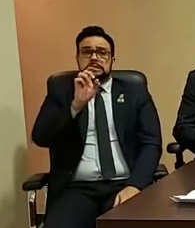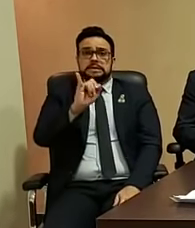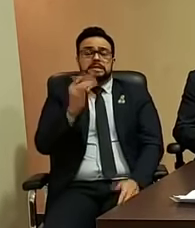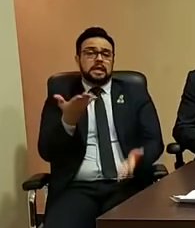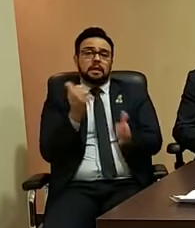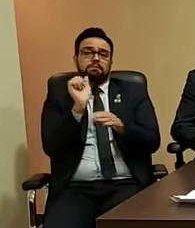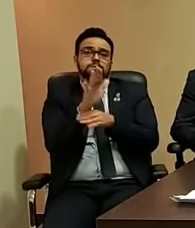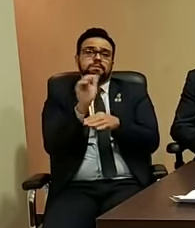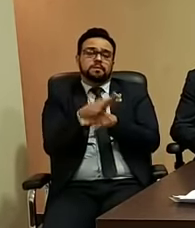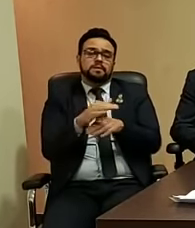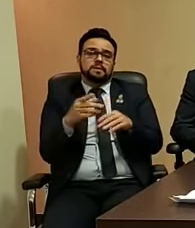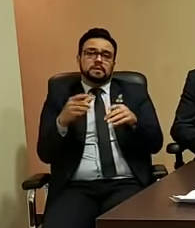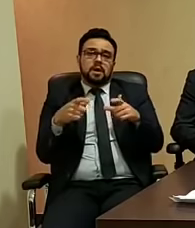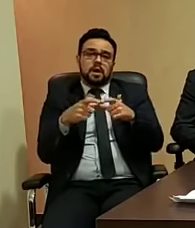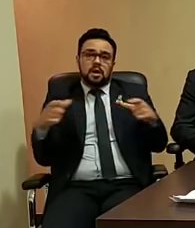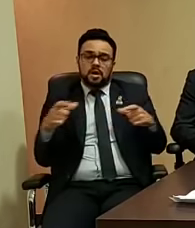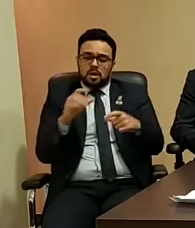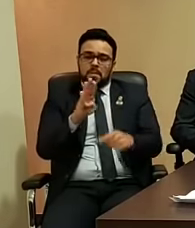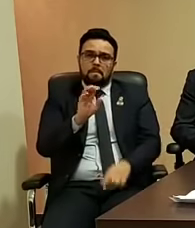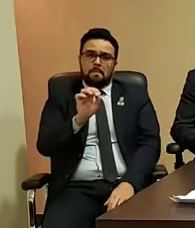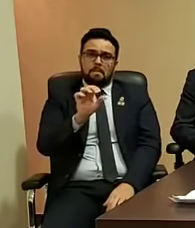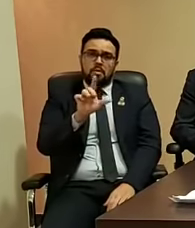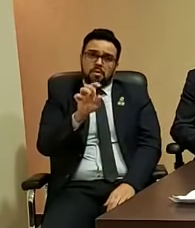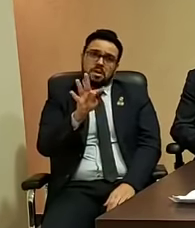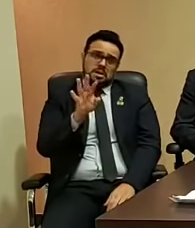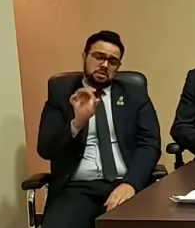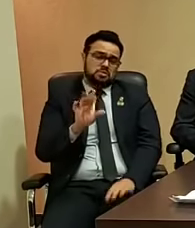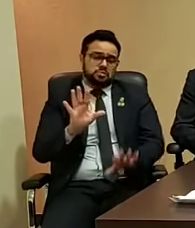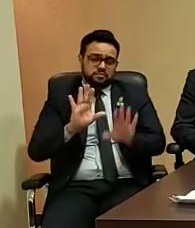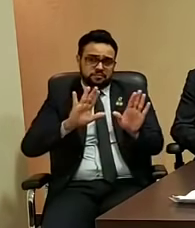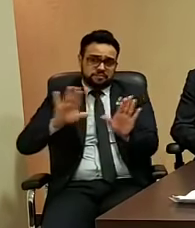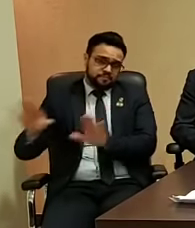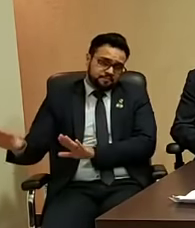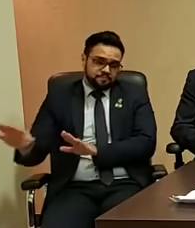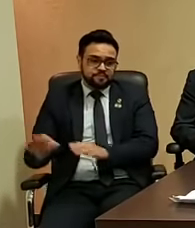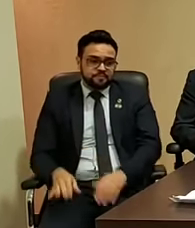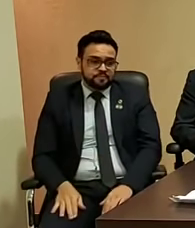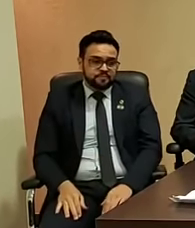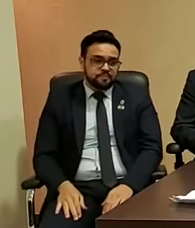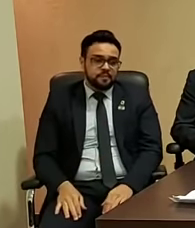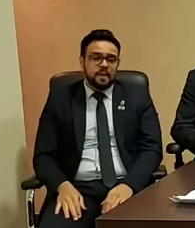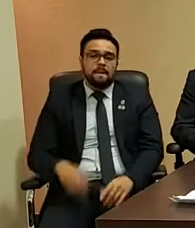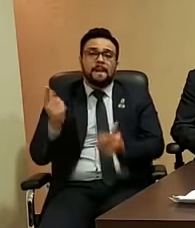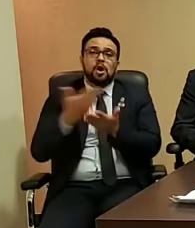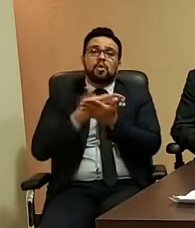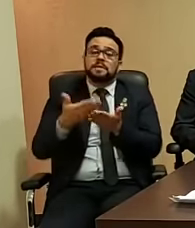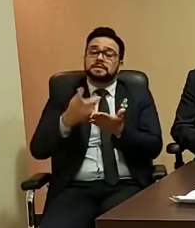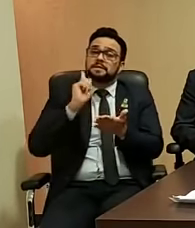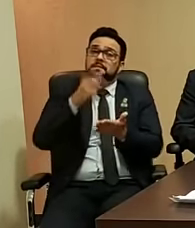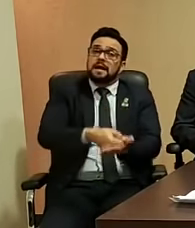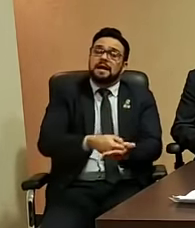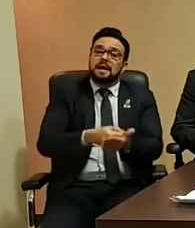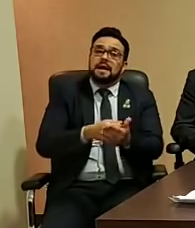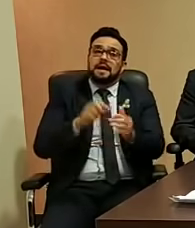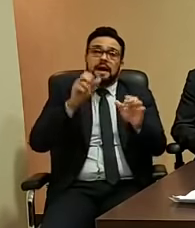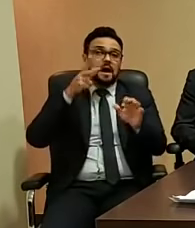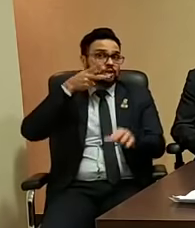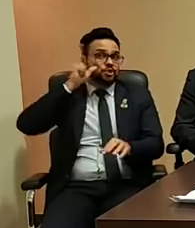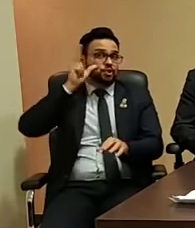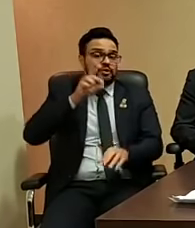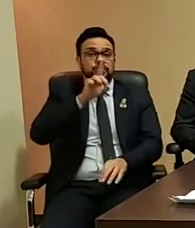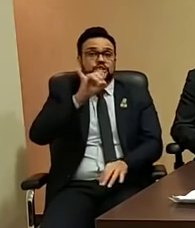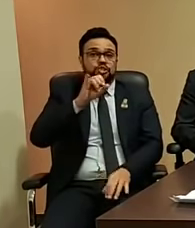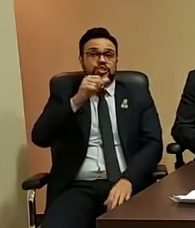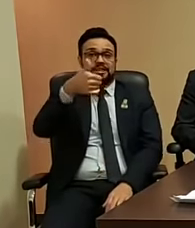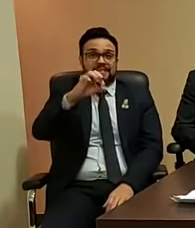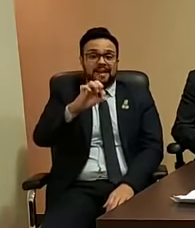boleto. Mas tudo bem, vamos em frente aí. Pequenil, começamos a pagar a partir de anteontem, dia 10,